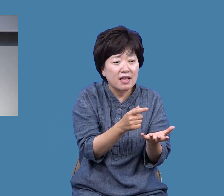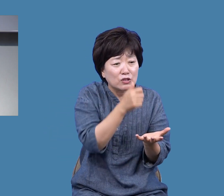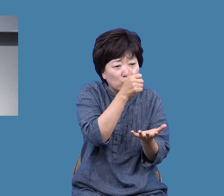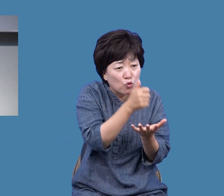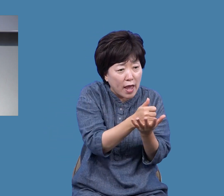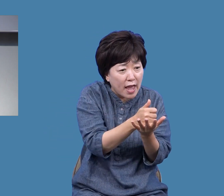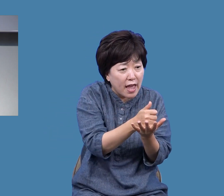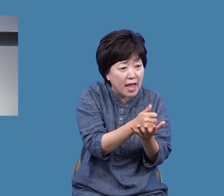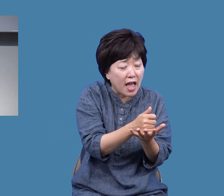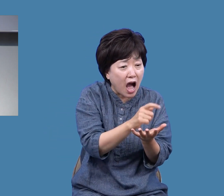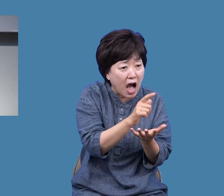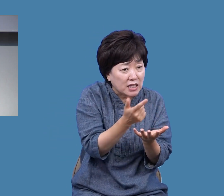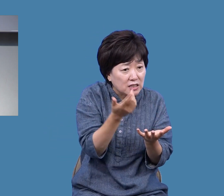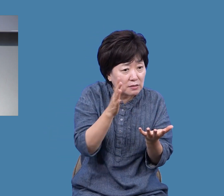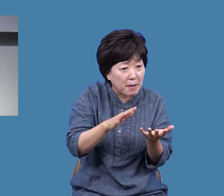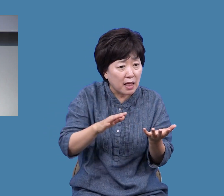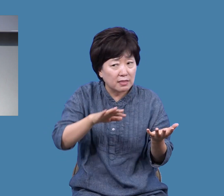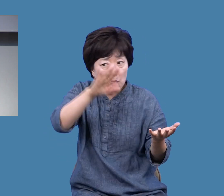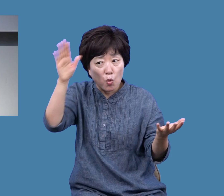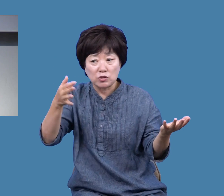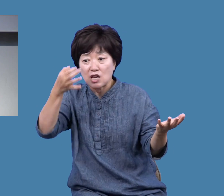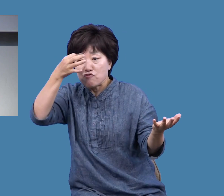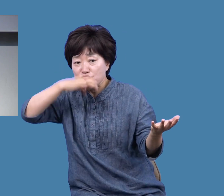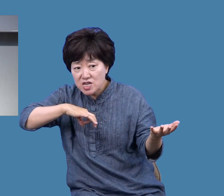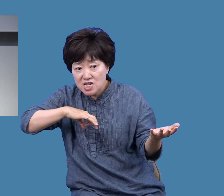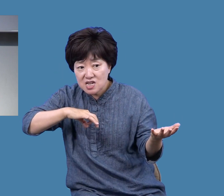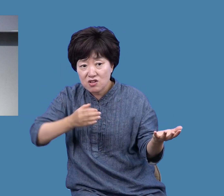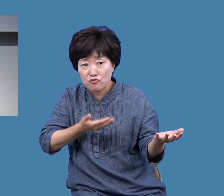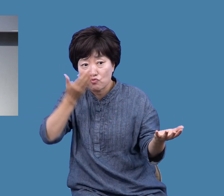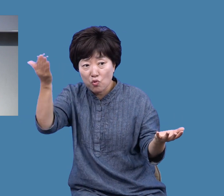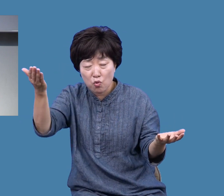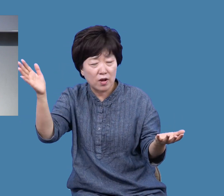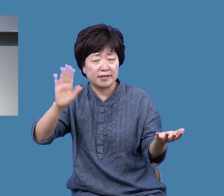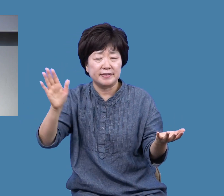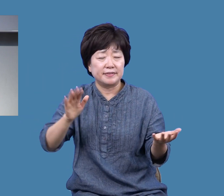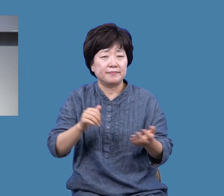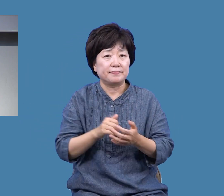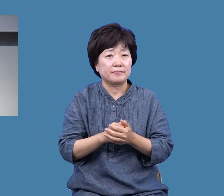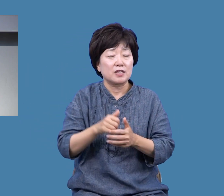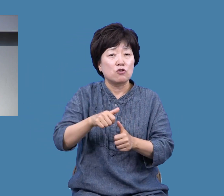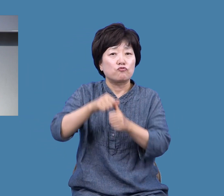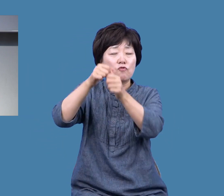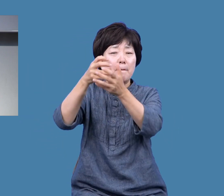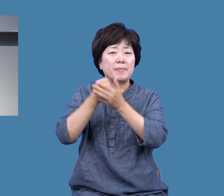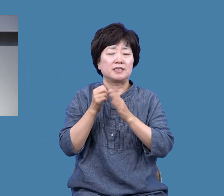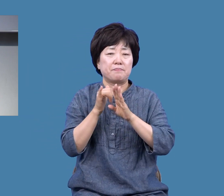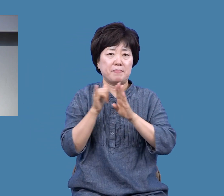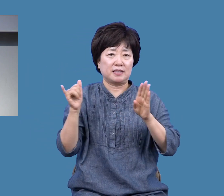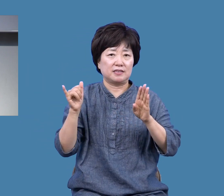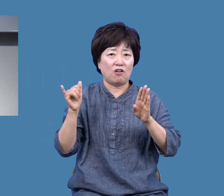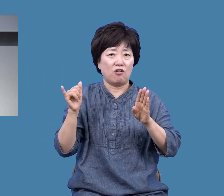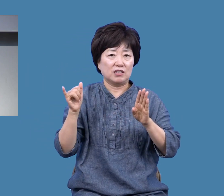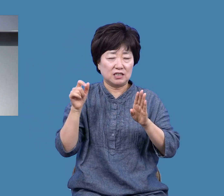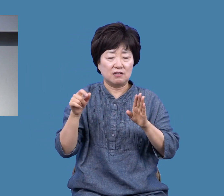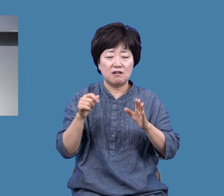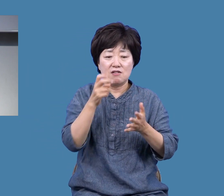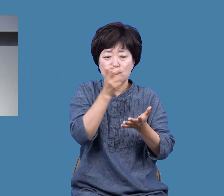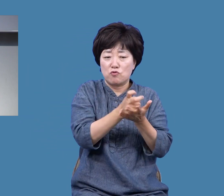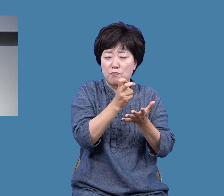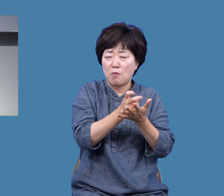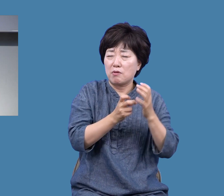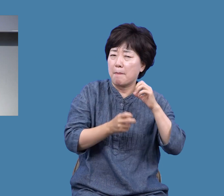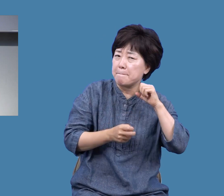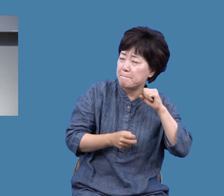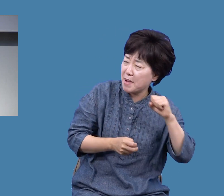모든 것이 유익한 건 아니라는 거예요. 하나님께서 우리에게 구원받은 하나님의 백성들을 율법으로 올가매진